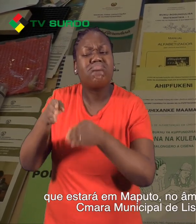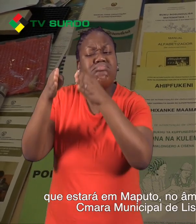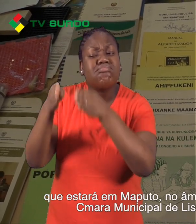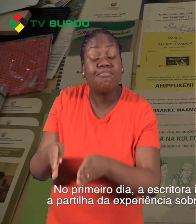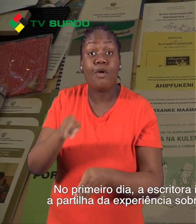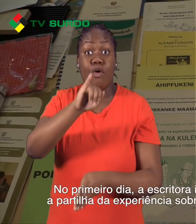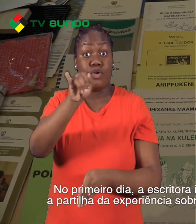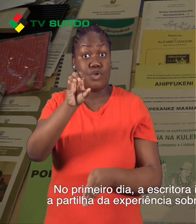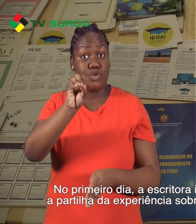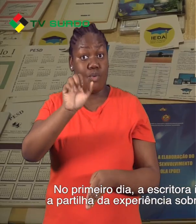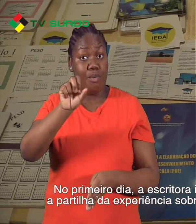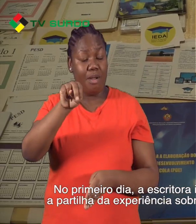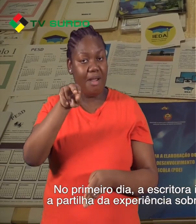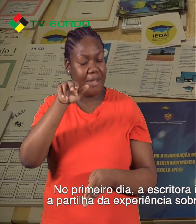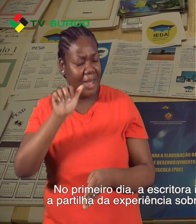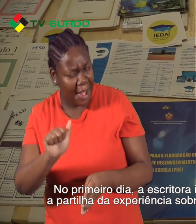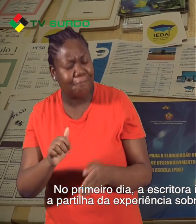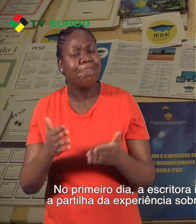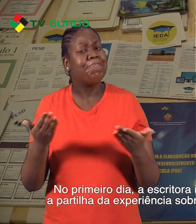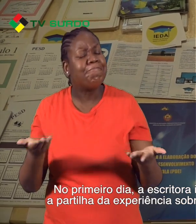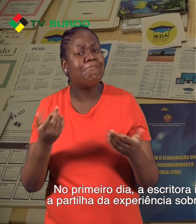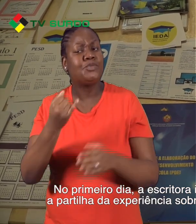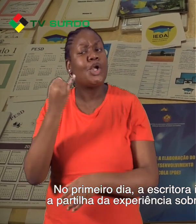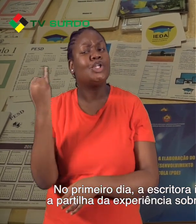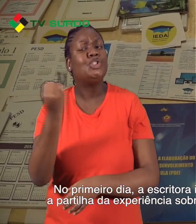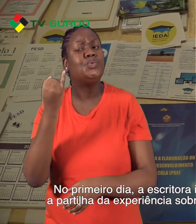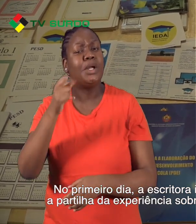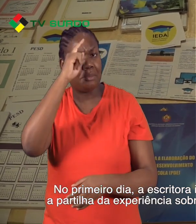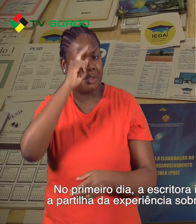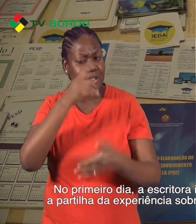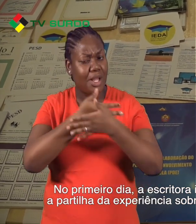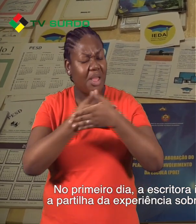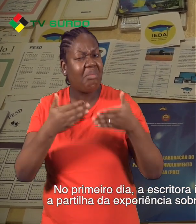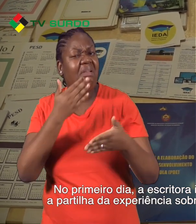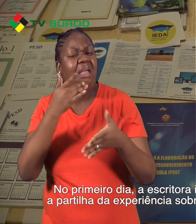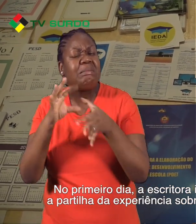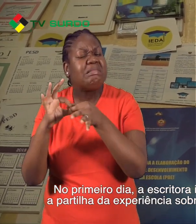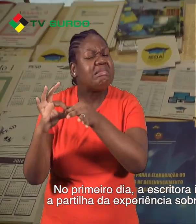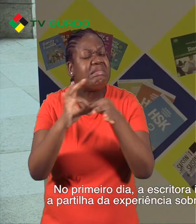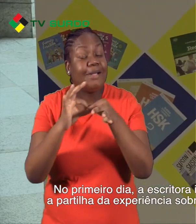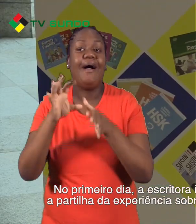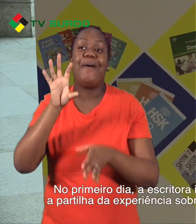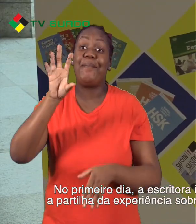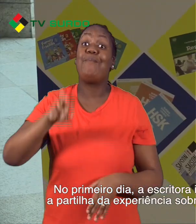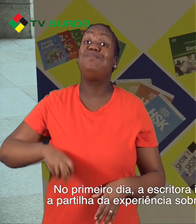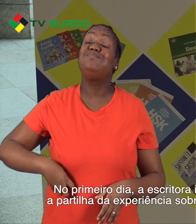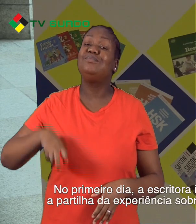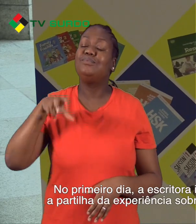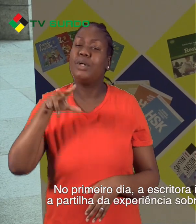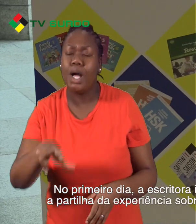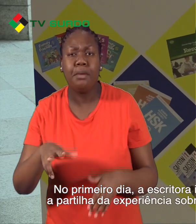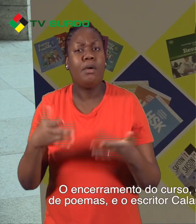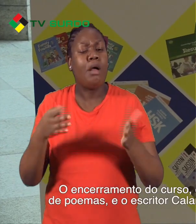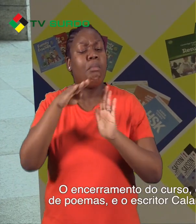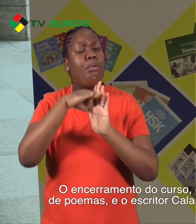Instituto Camões. No primeiro dia, a escritora irá brilhantar o programa com a partida da experiência sobre o tema Escrever e Escrever.